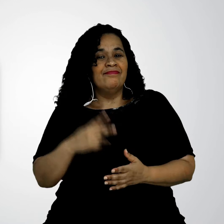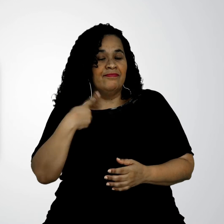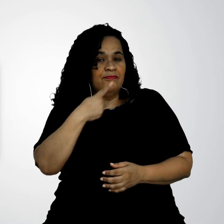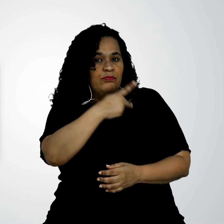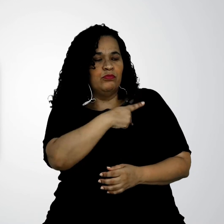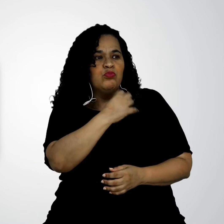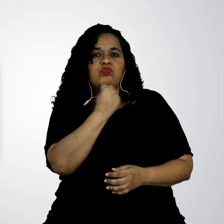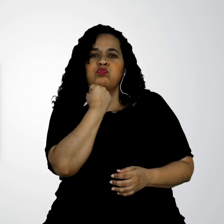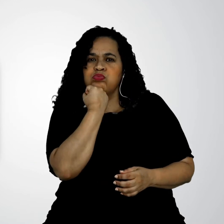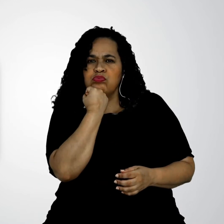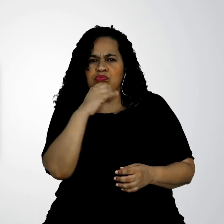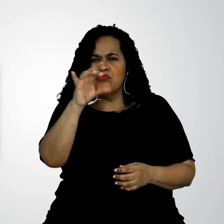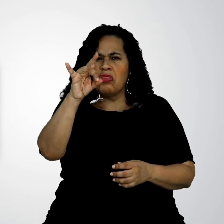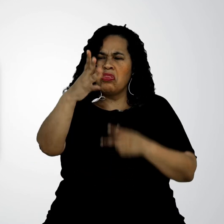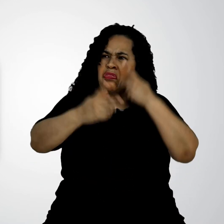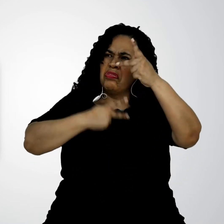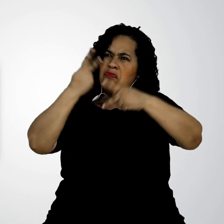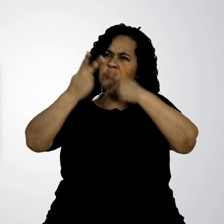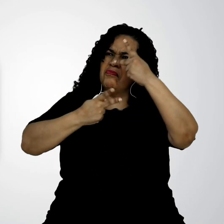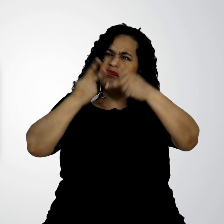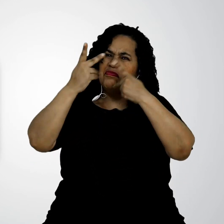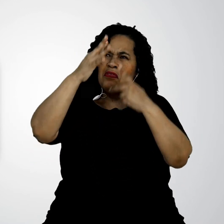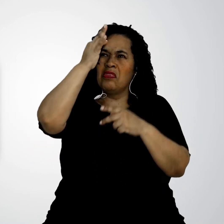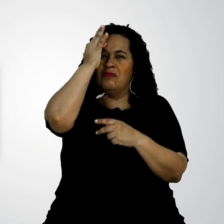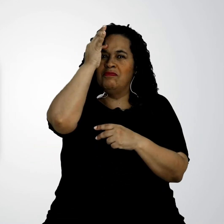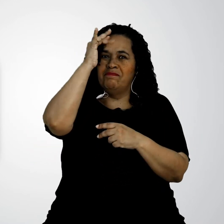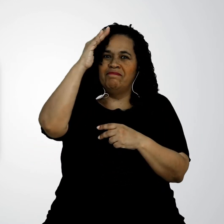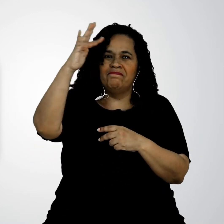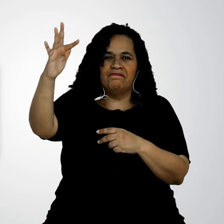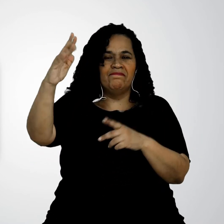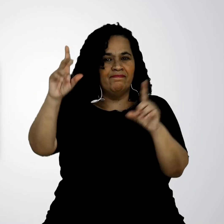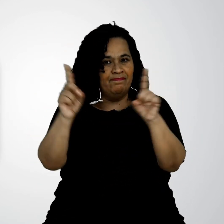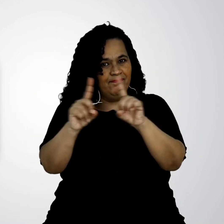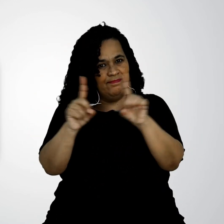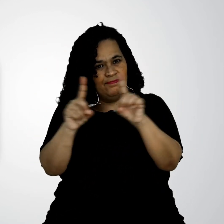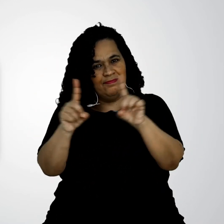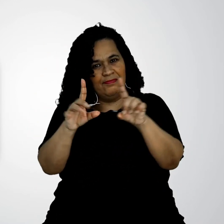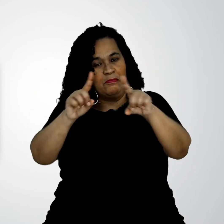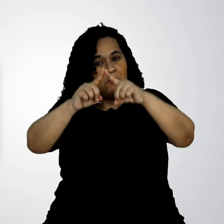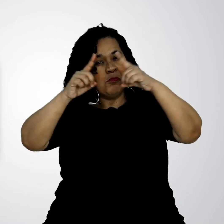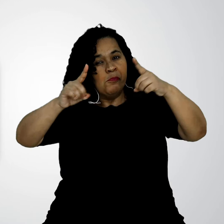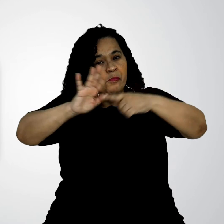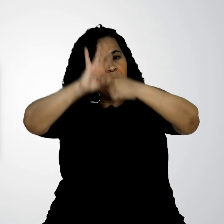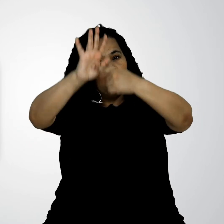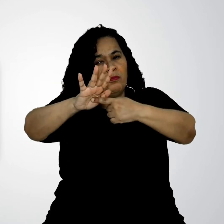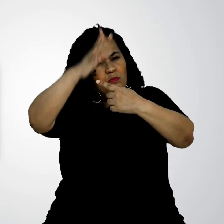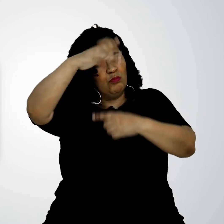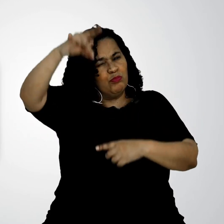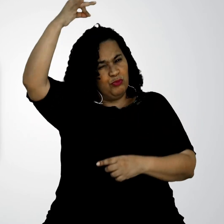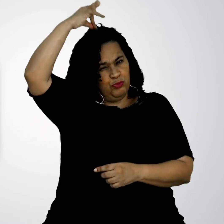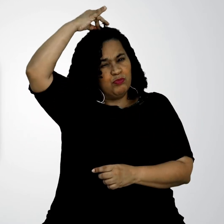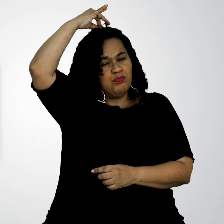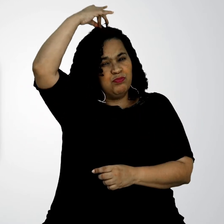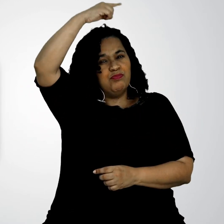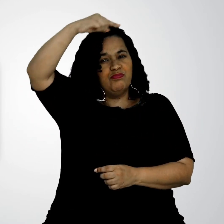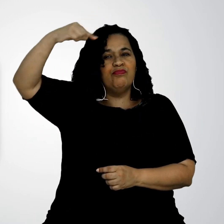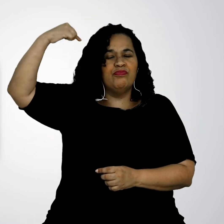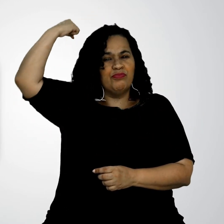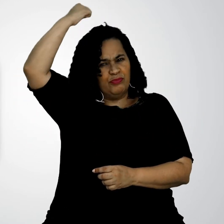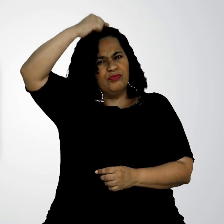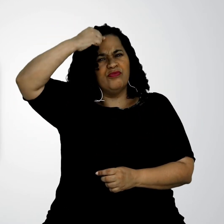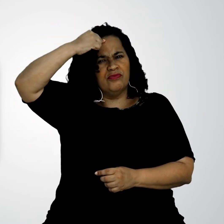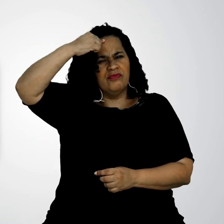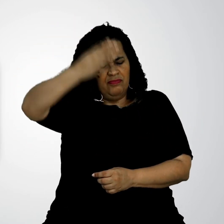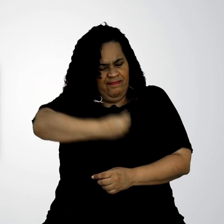uma discussão filosófica, né? Não é uma só, é exatamente isso. Isso aqui tem uma espiritualidade pura. Quando a